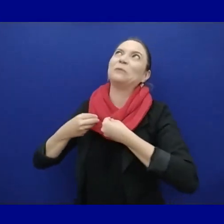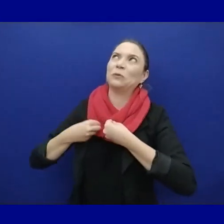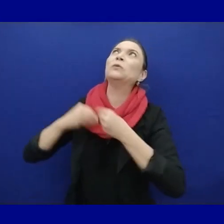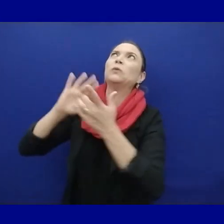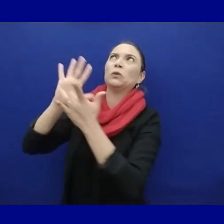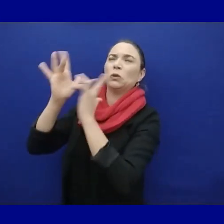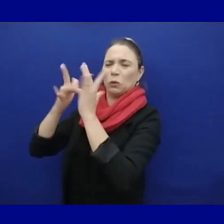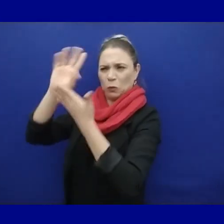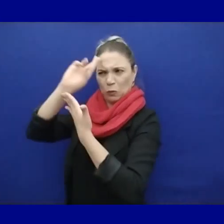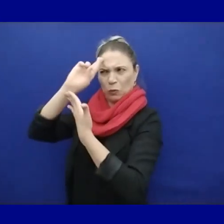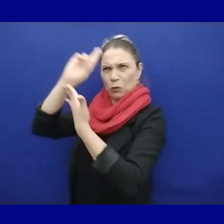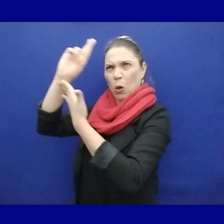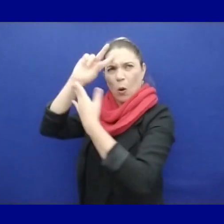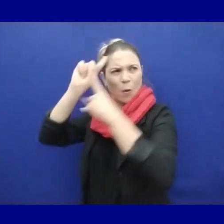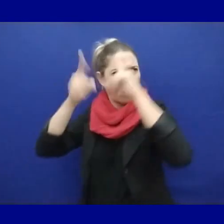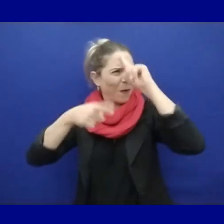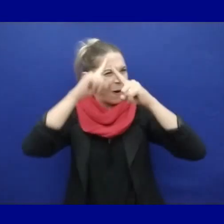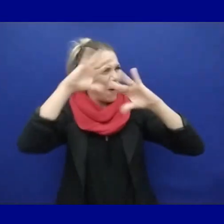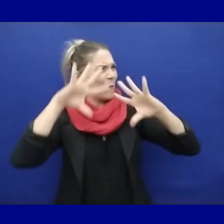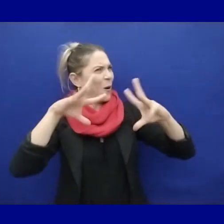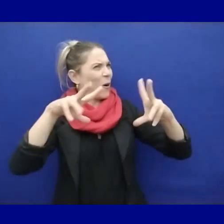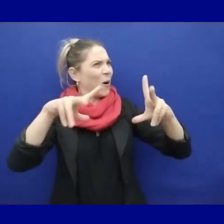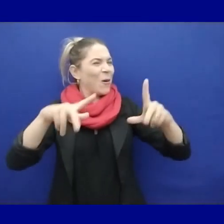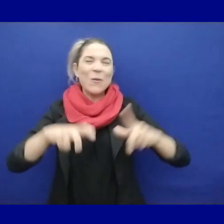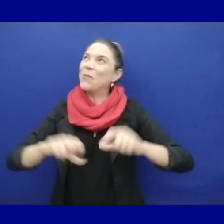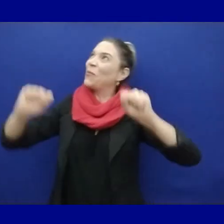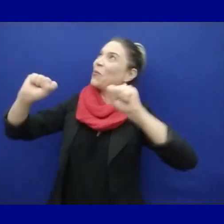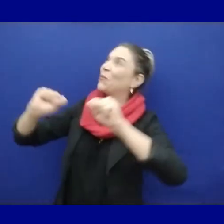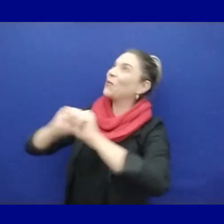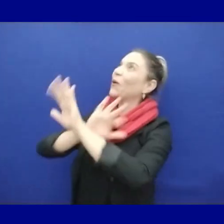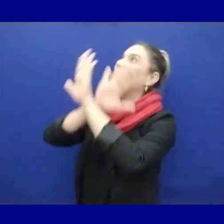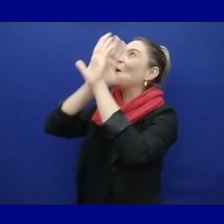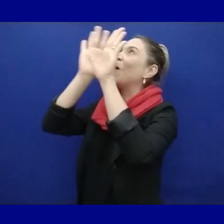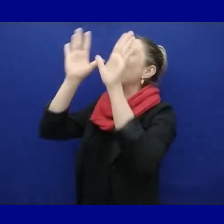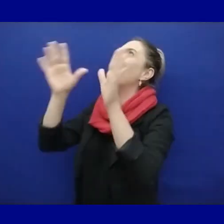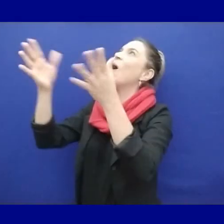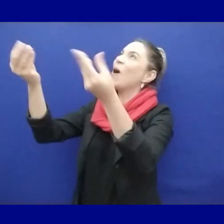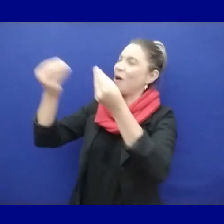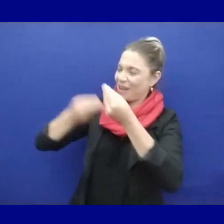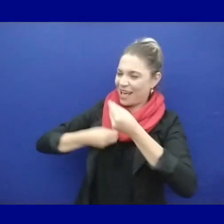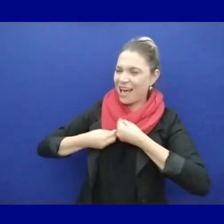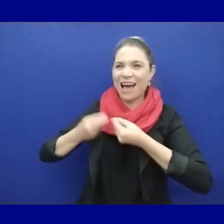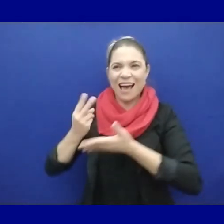Chefe bendito, chefe glorioso, em tudo Ele é